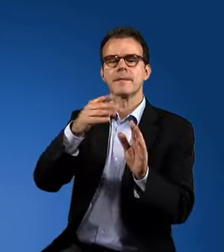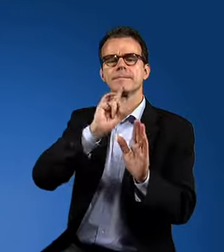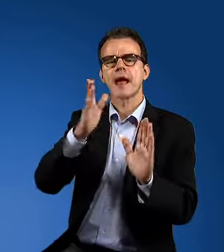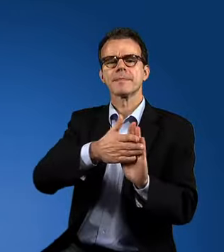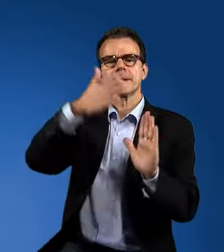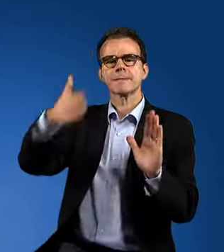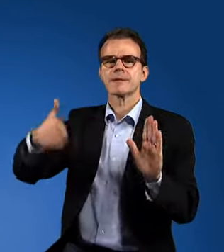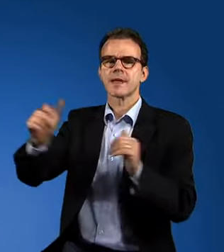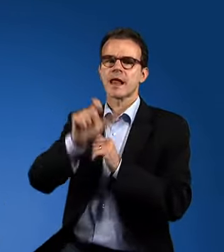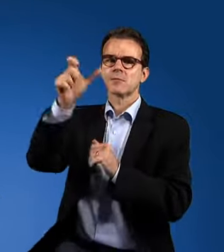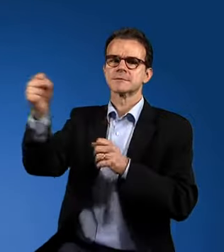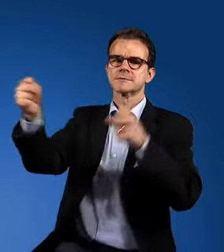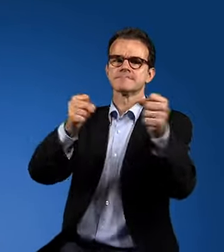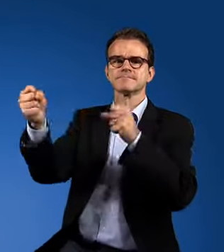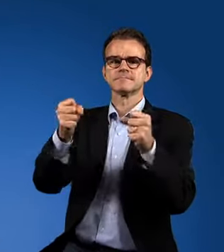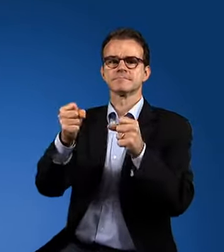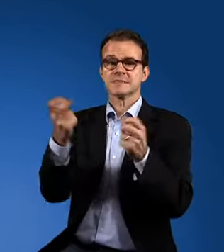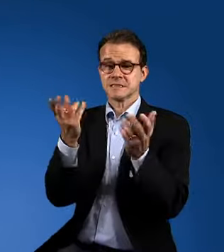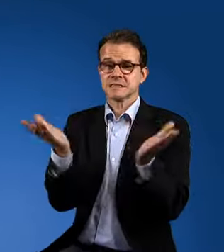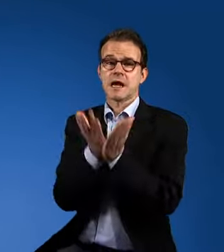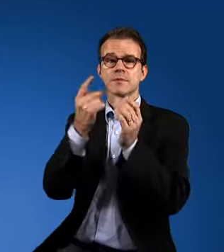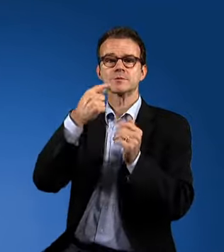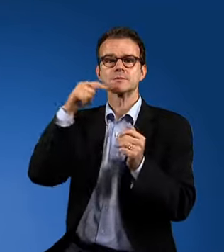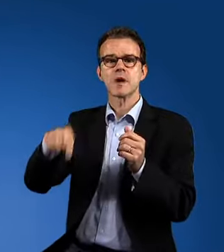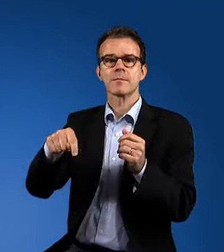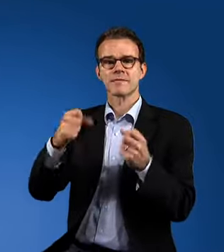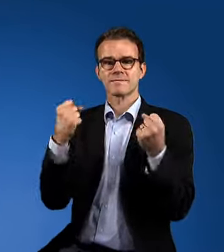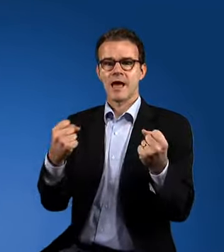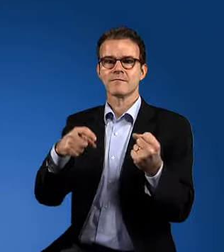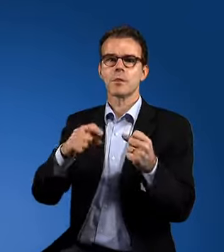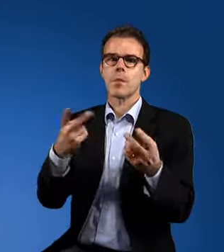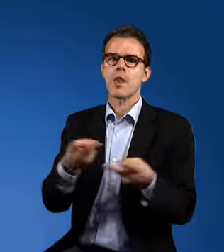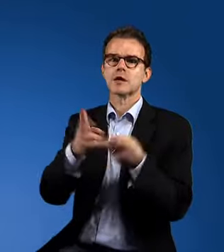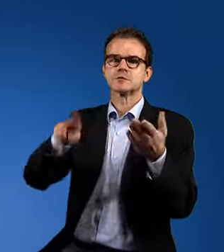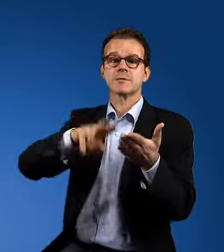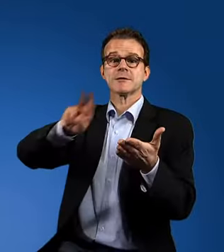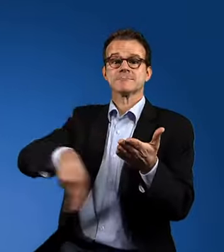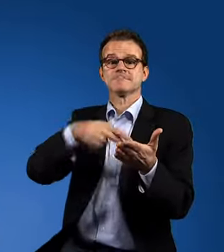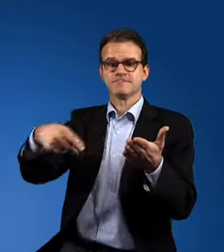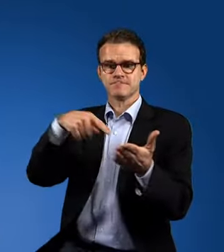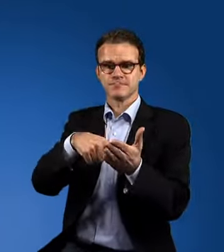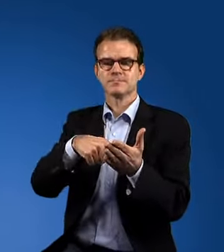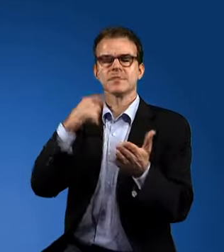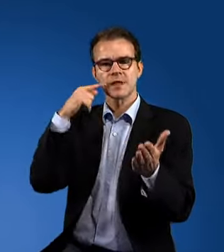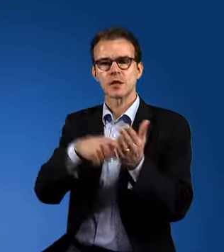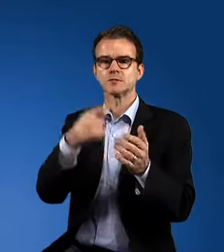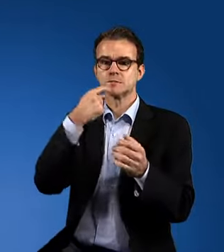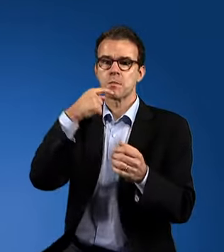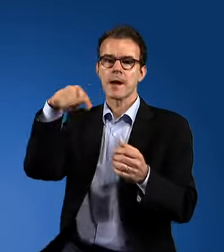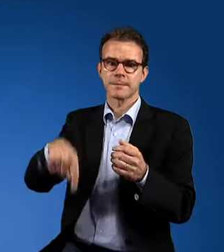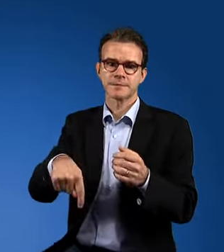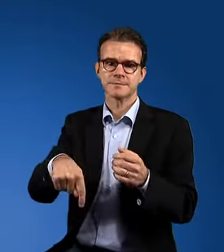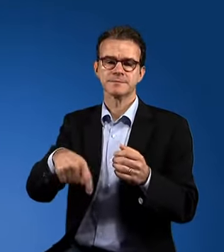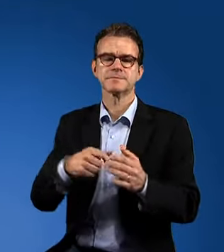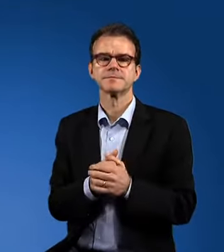aina määrävuosittain edustajia. Ja samalla kun Suomi allekirjoitti